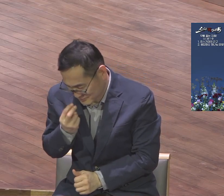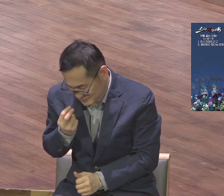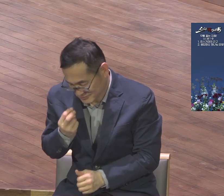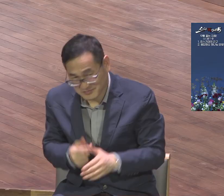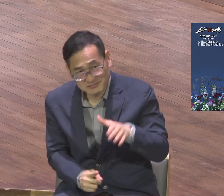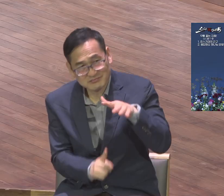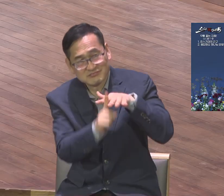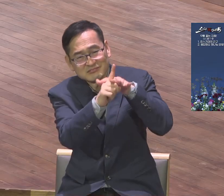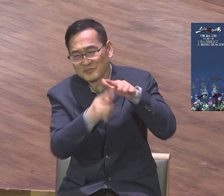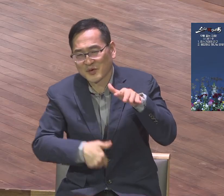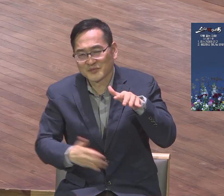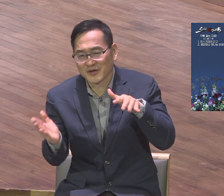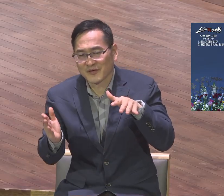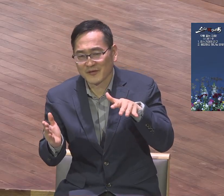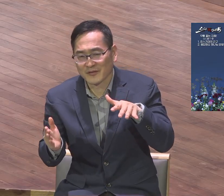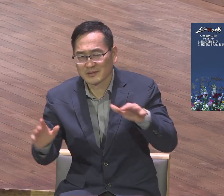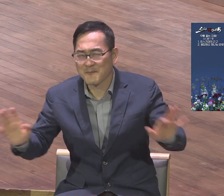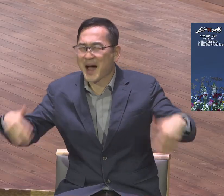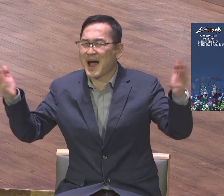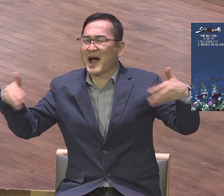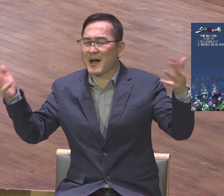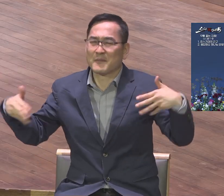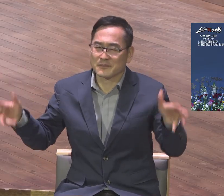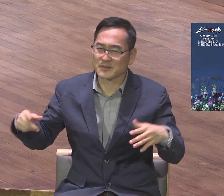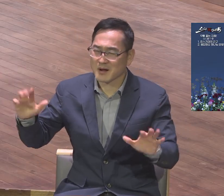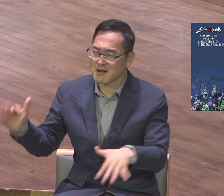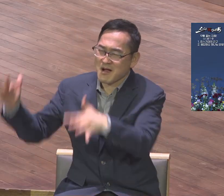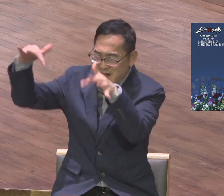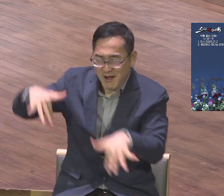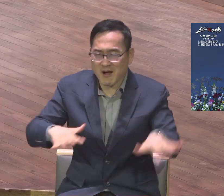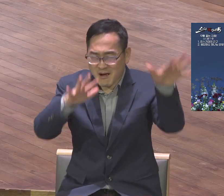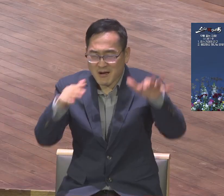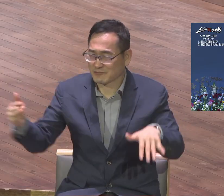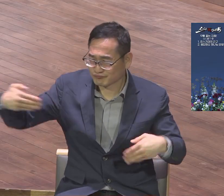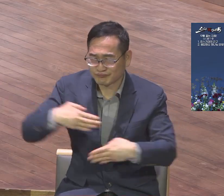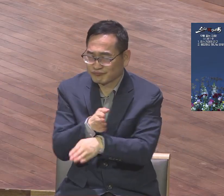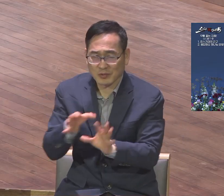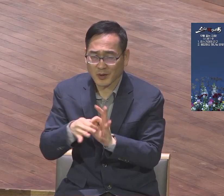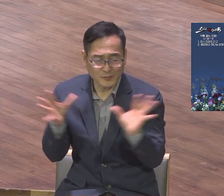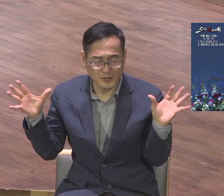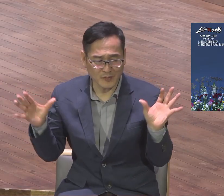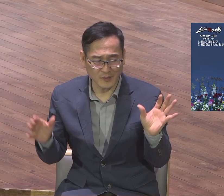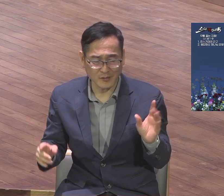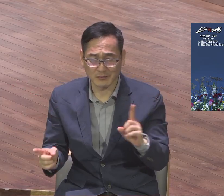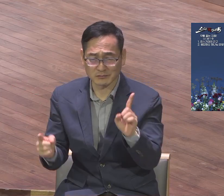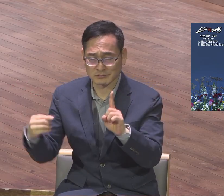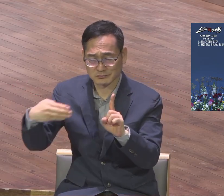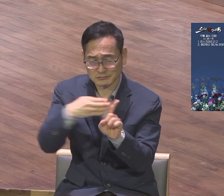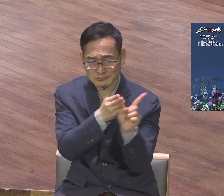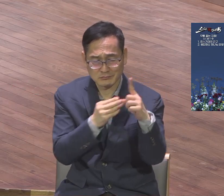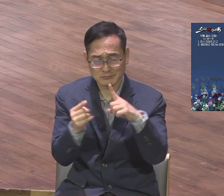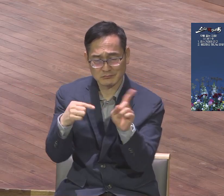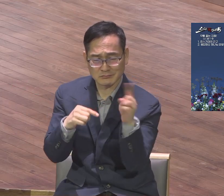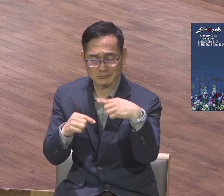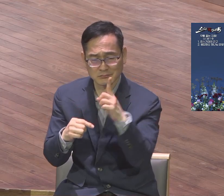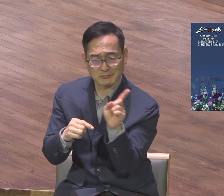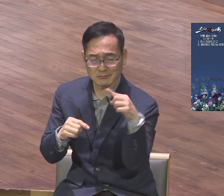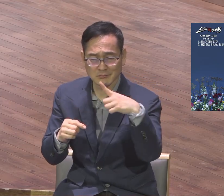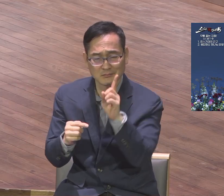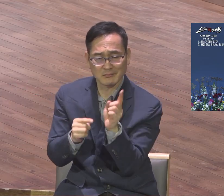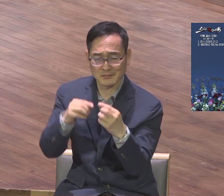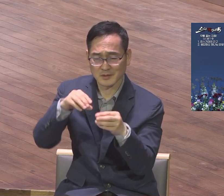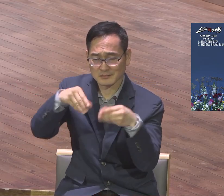같다 하다가 해가지고 풍랑이 와도 상관없고 고기가 지나가도 이건 뭐 그냥 허물어 유연성이 있어가지고 전혀 괜찮아.